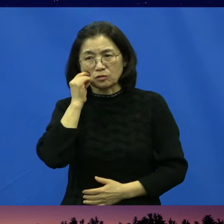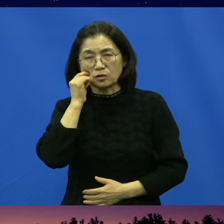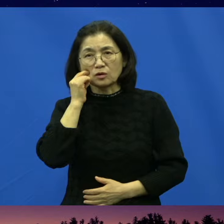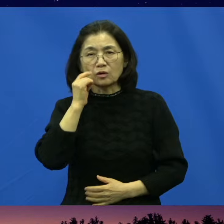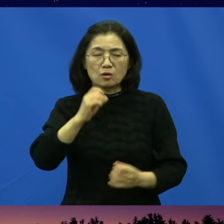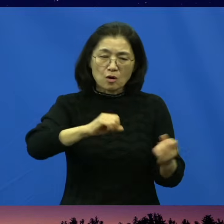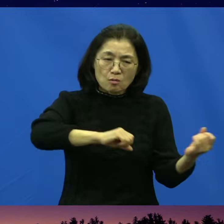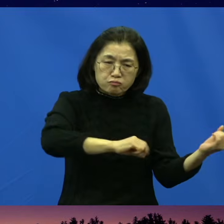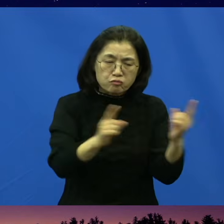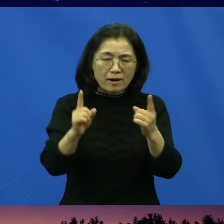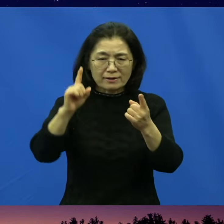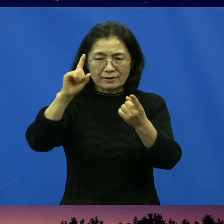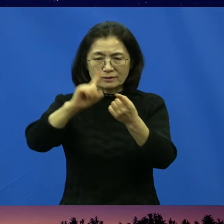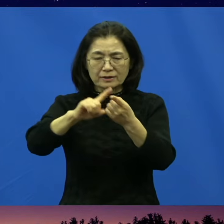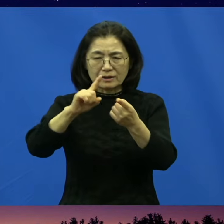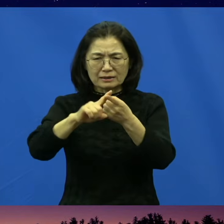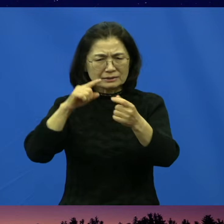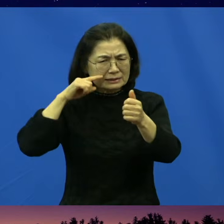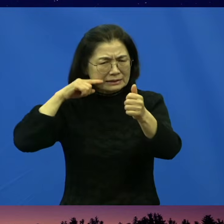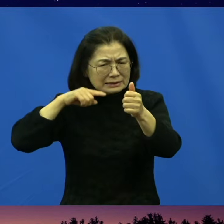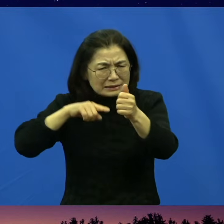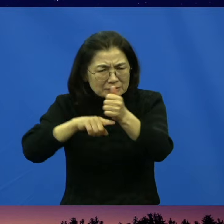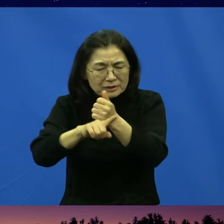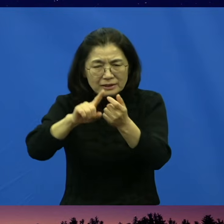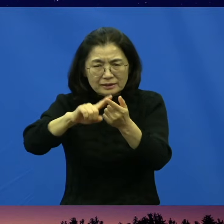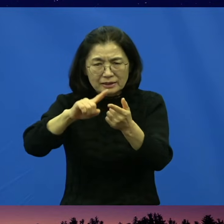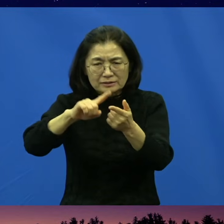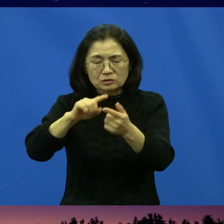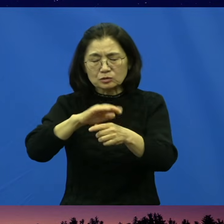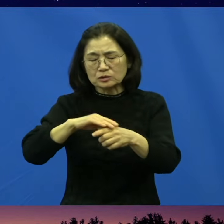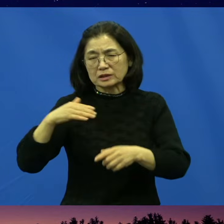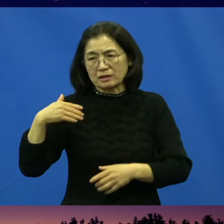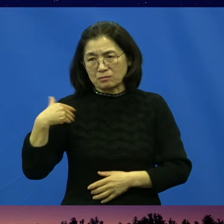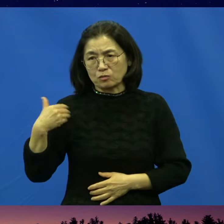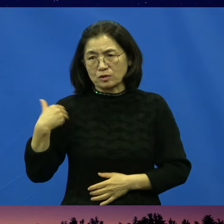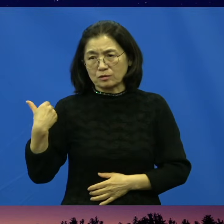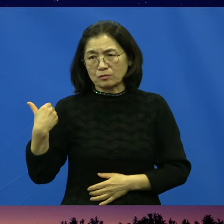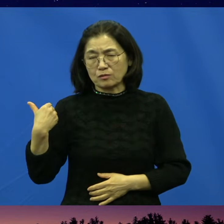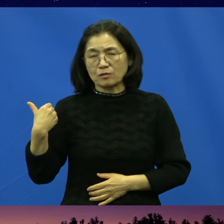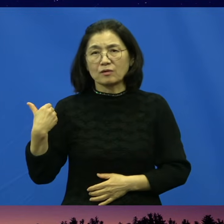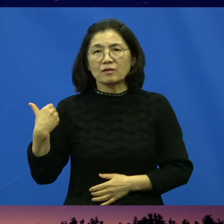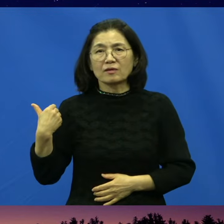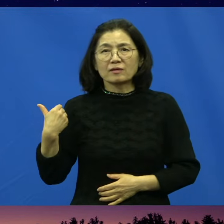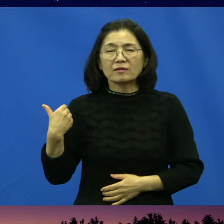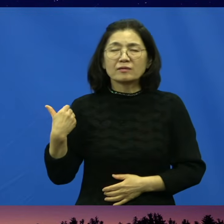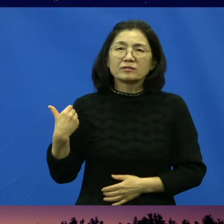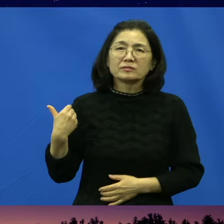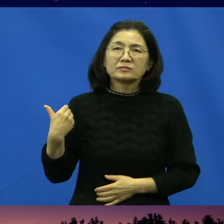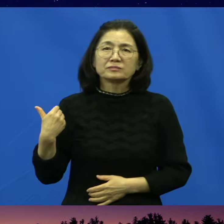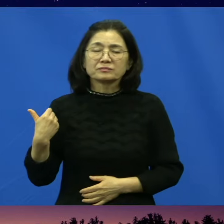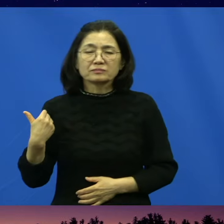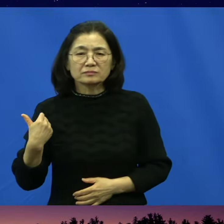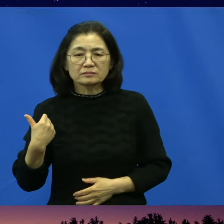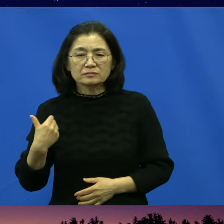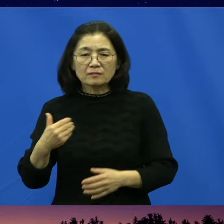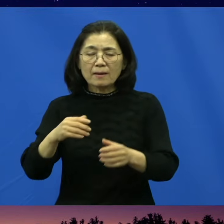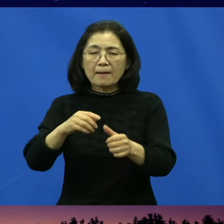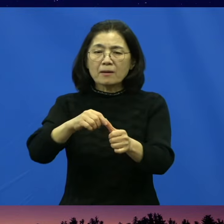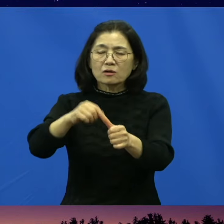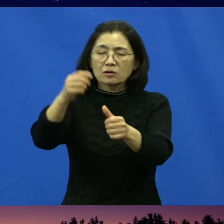무엇을 말하는지 보지 못한 채 내가 바라는 메시아의 모습은 어디에 있는가라는 것을 찾고 있었다는 것이죠.